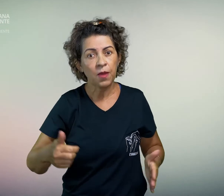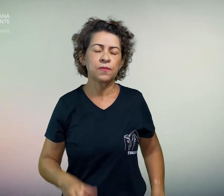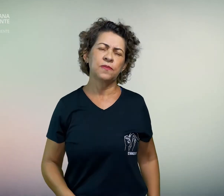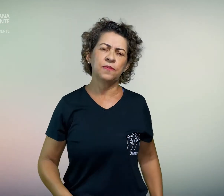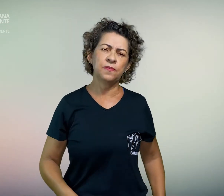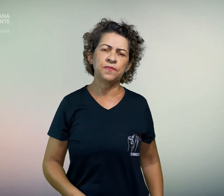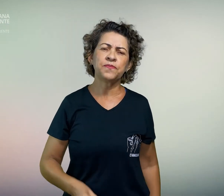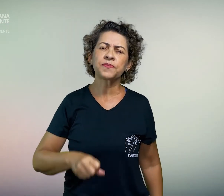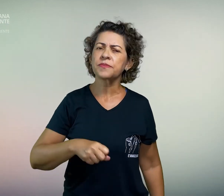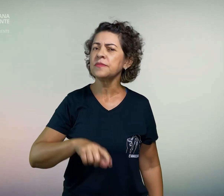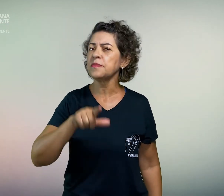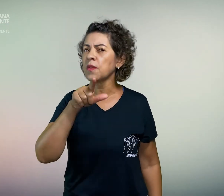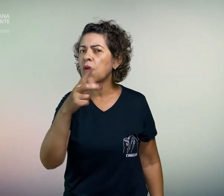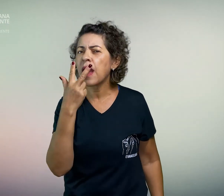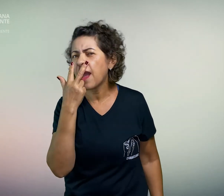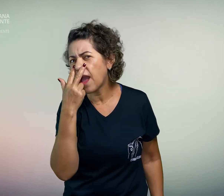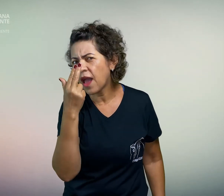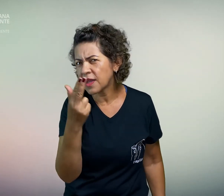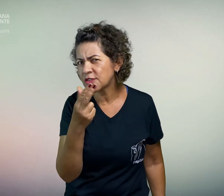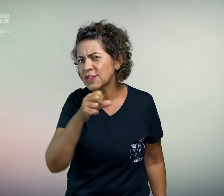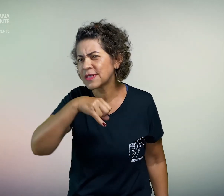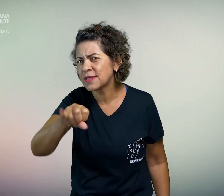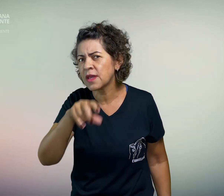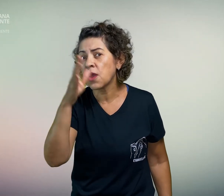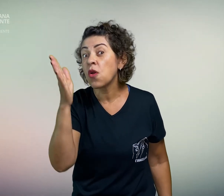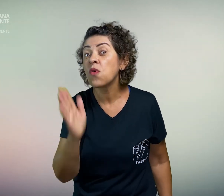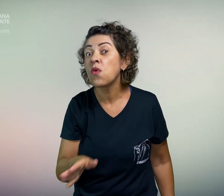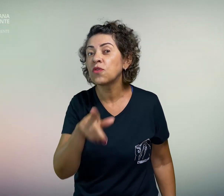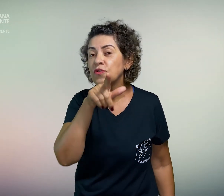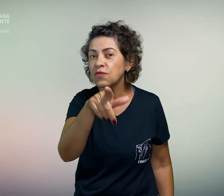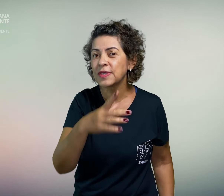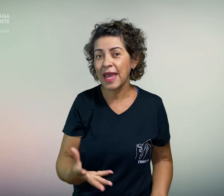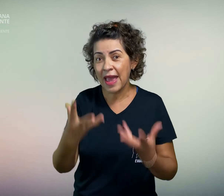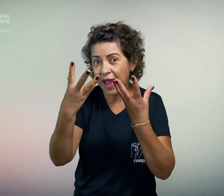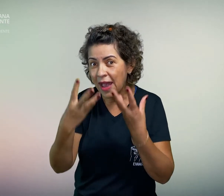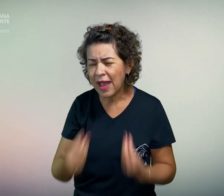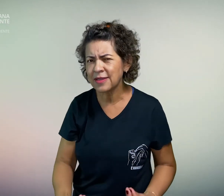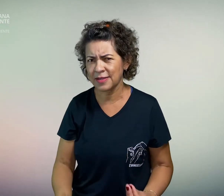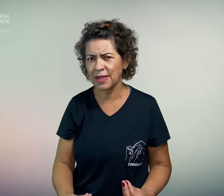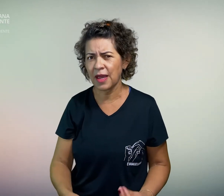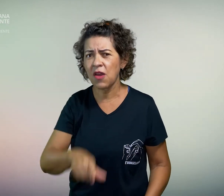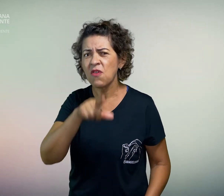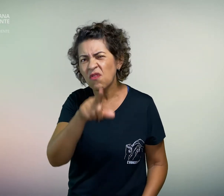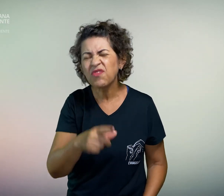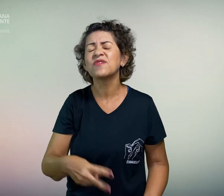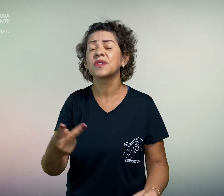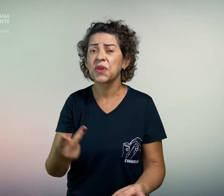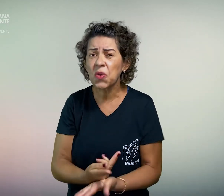Que tal hoje você admitir os erros do pecado que você